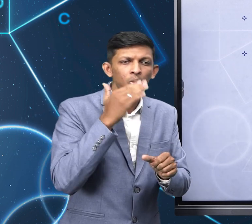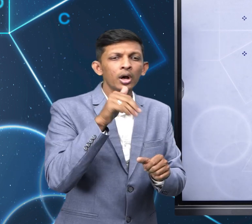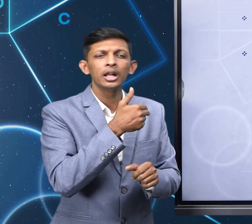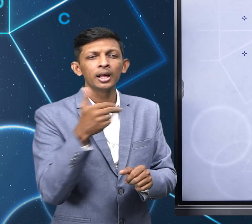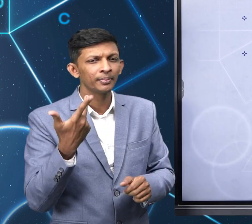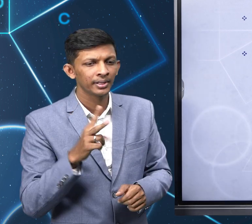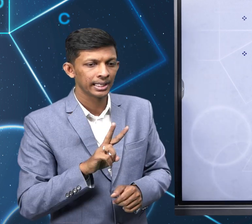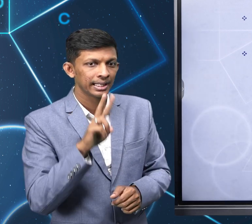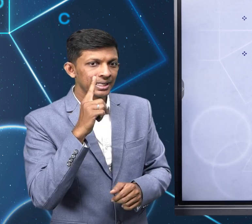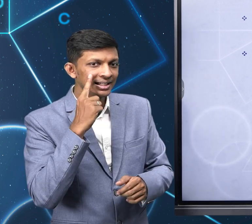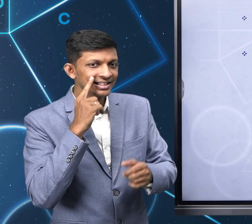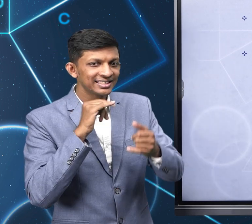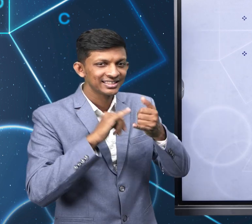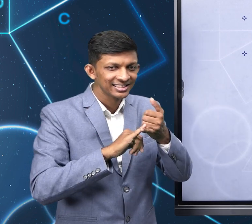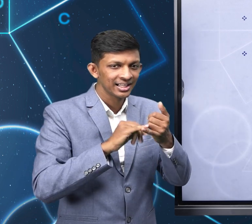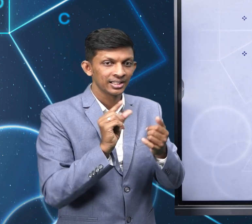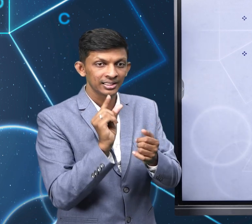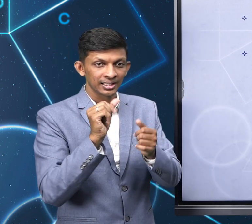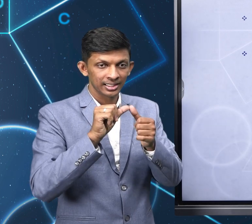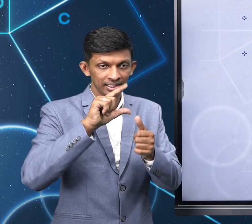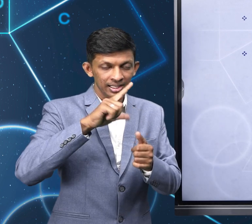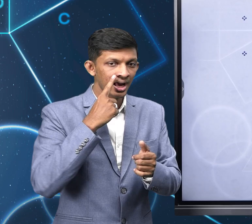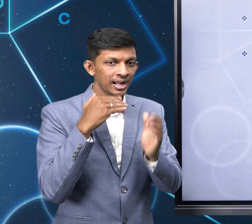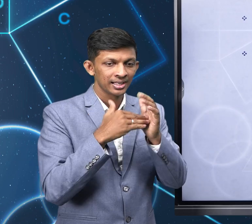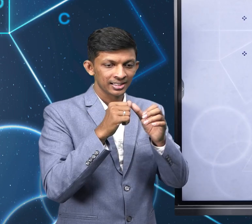प्रक्रियेला व्हिज्युअलायझेशन म्हणतात.